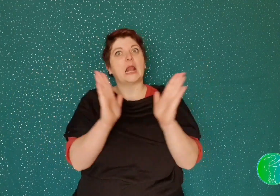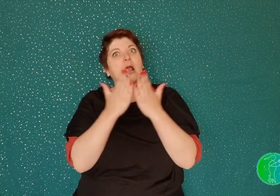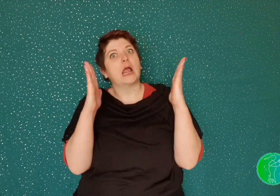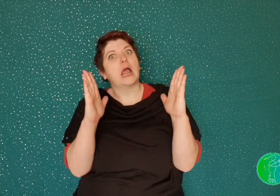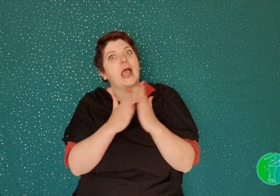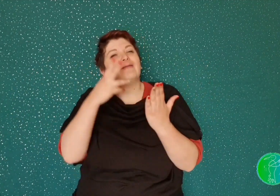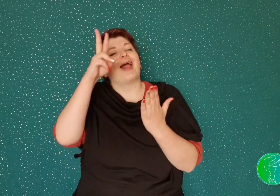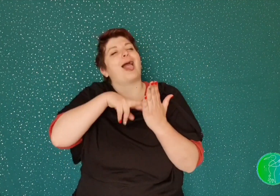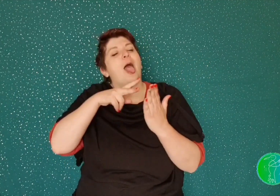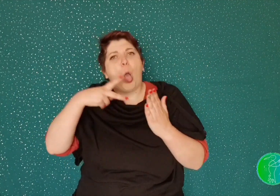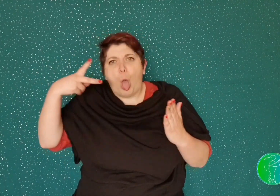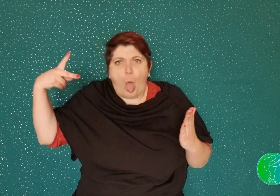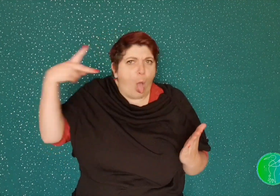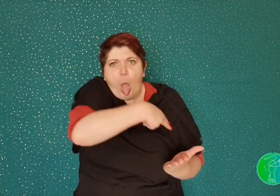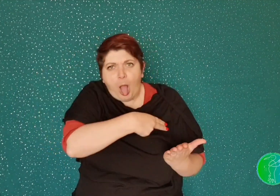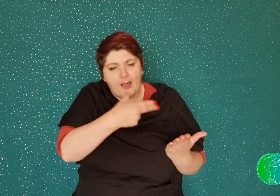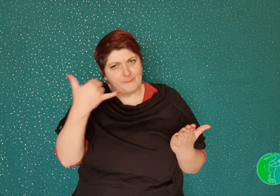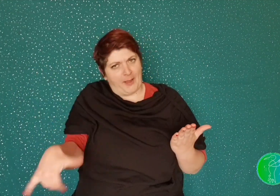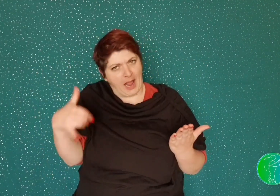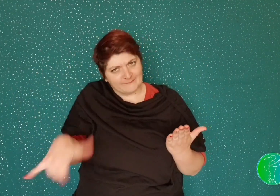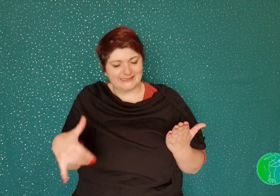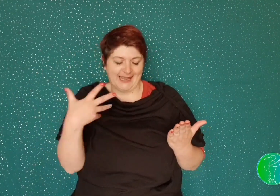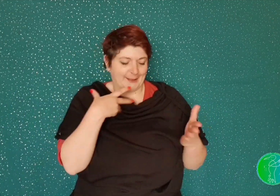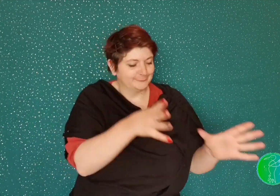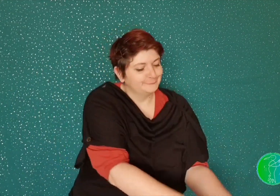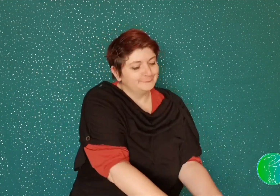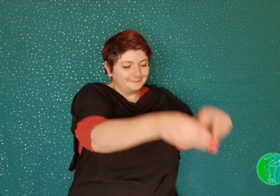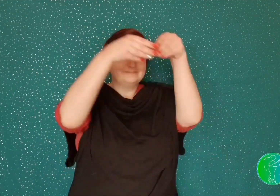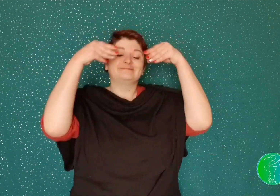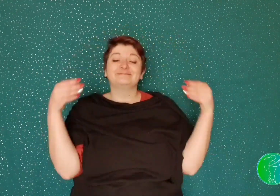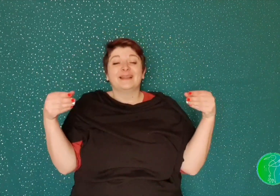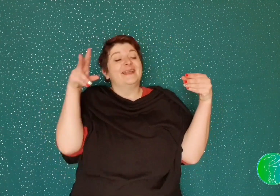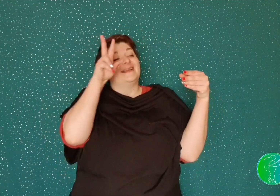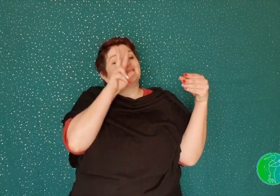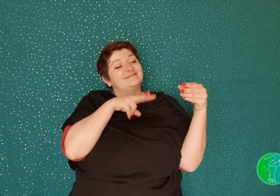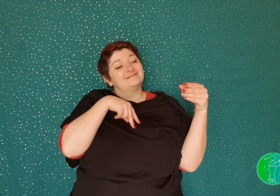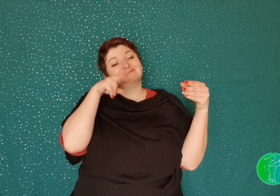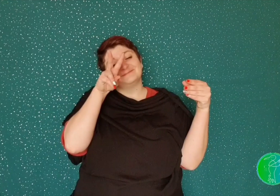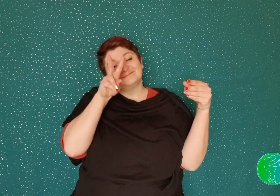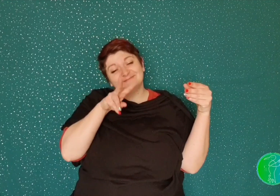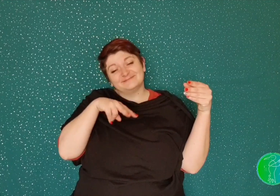et finit tranquillement de lire son livre.